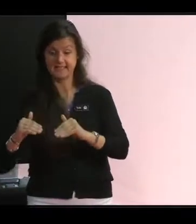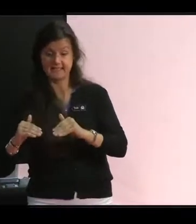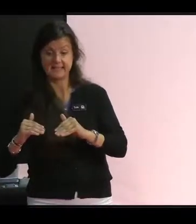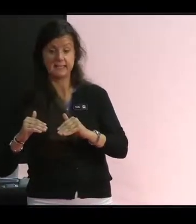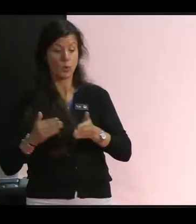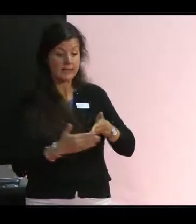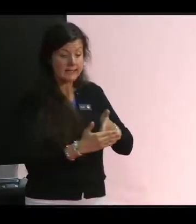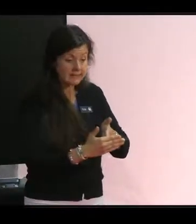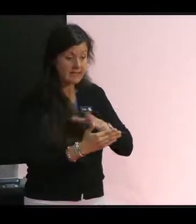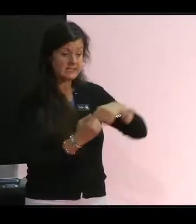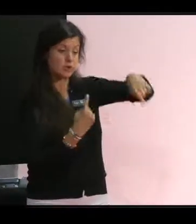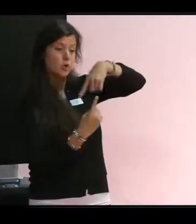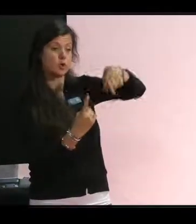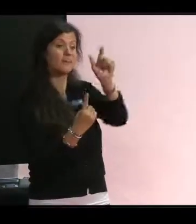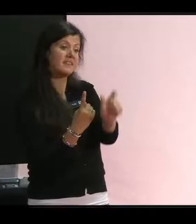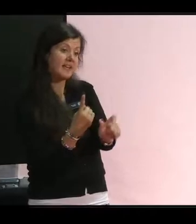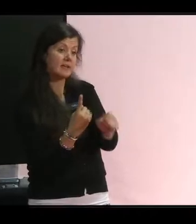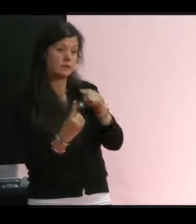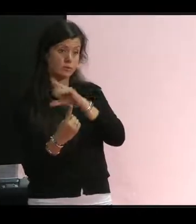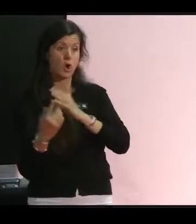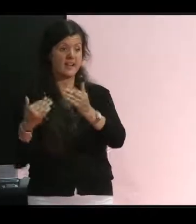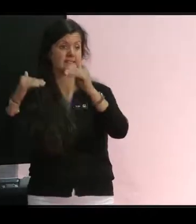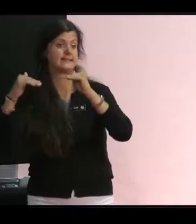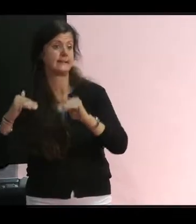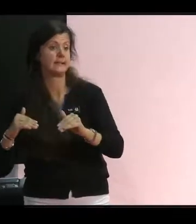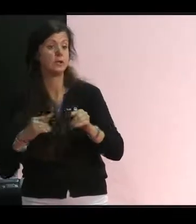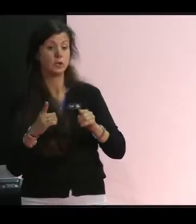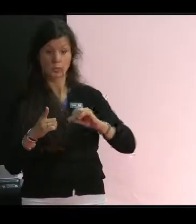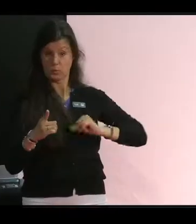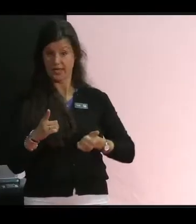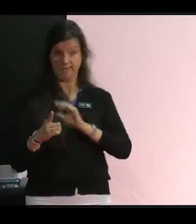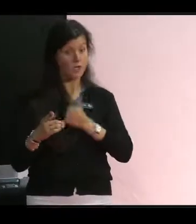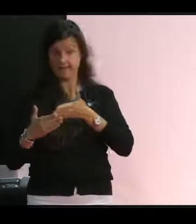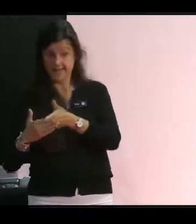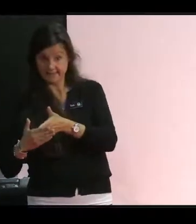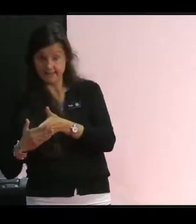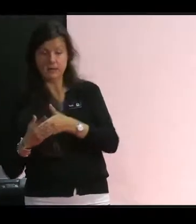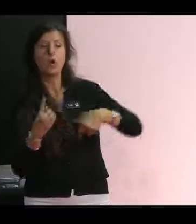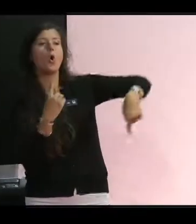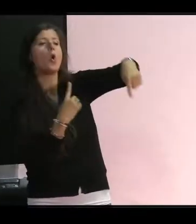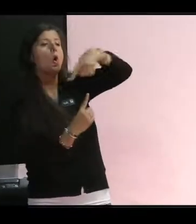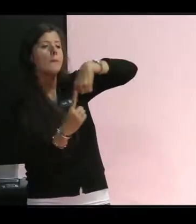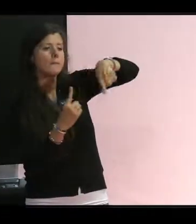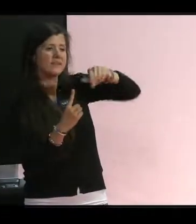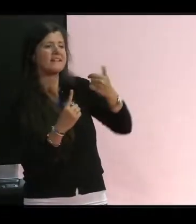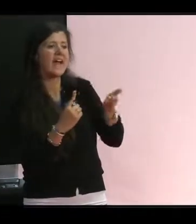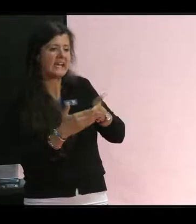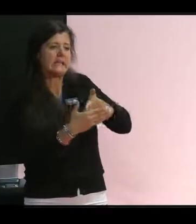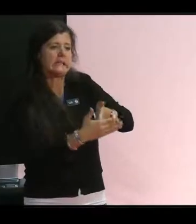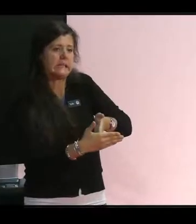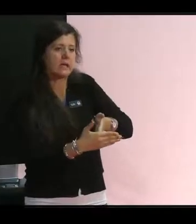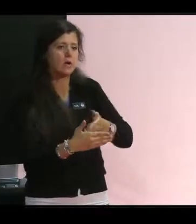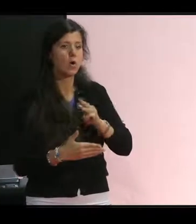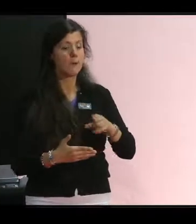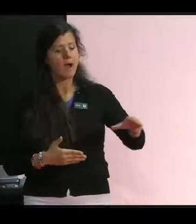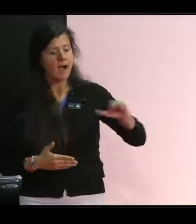i omgivningen. Du kan aldrig själv vara ett hinder, utan det är omgivningen som är ett hinder. Precis, för om saker och ting är